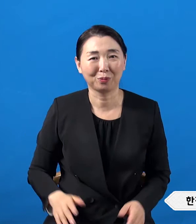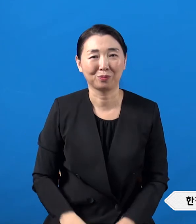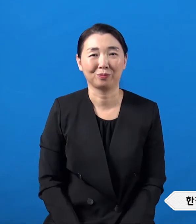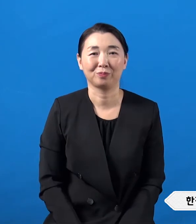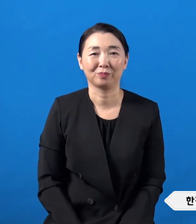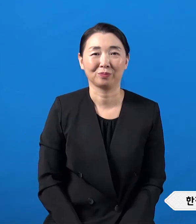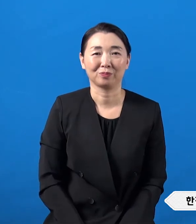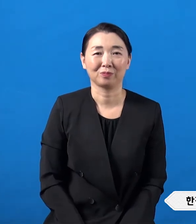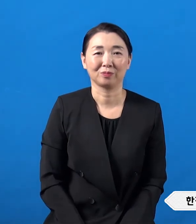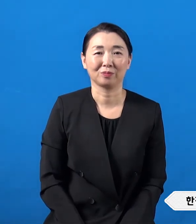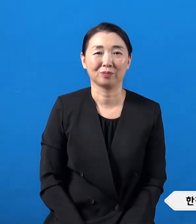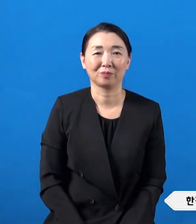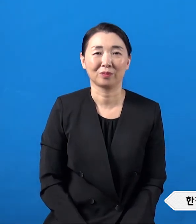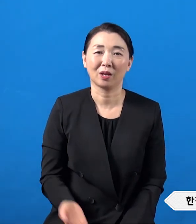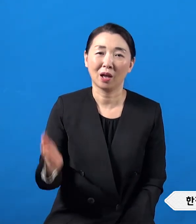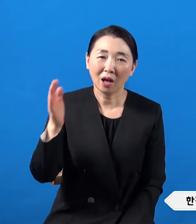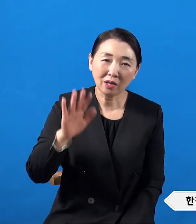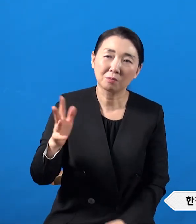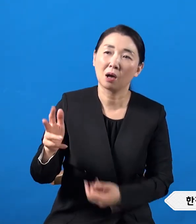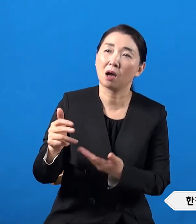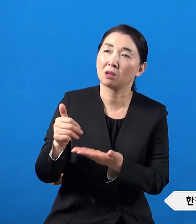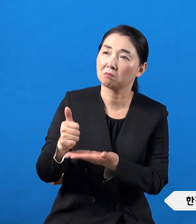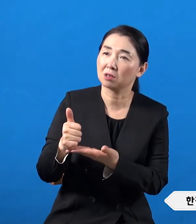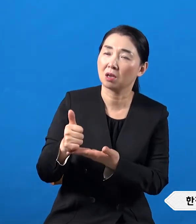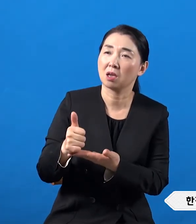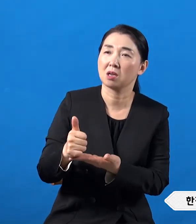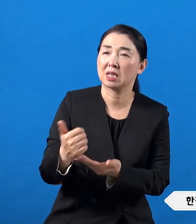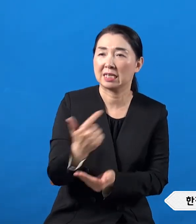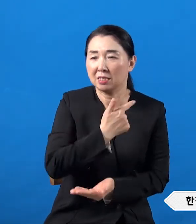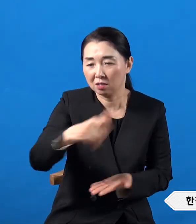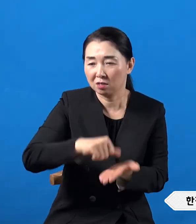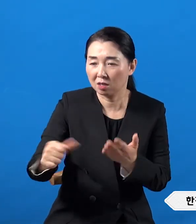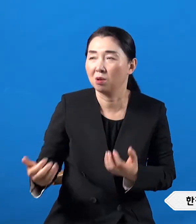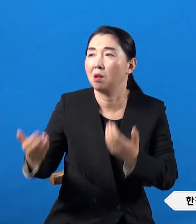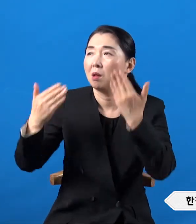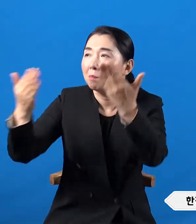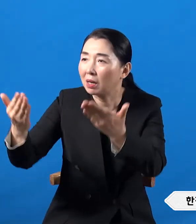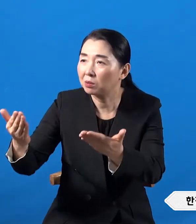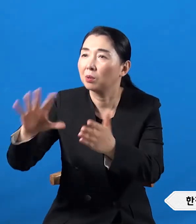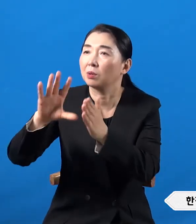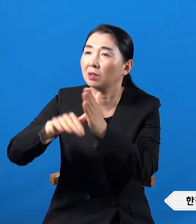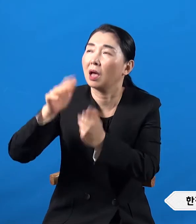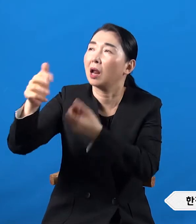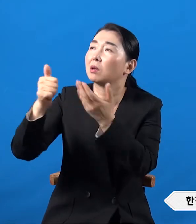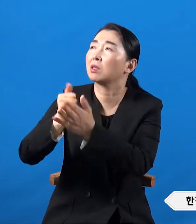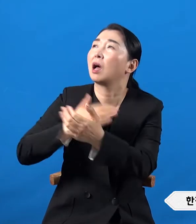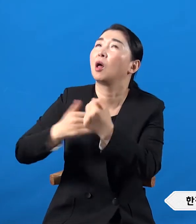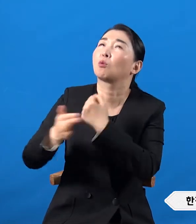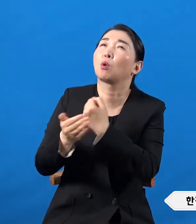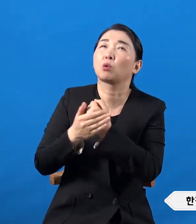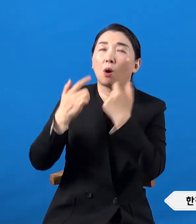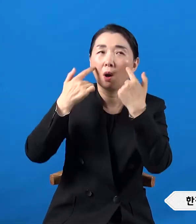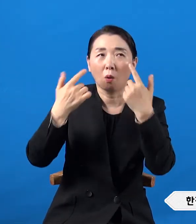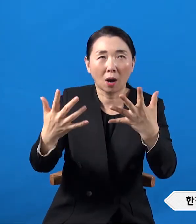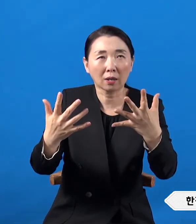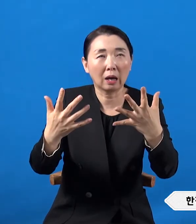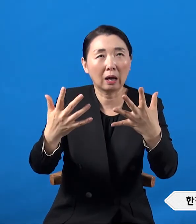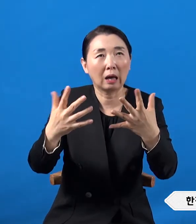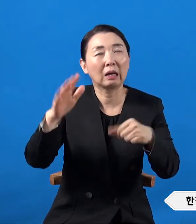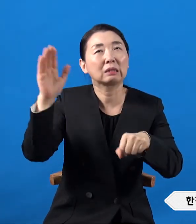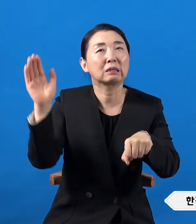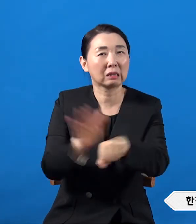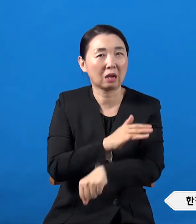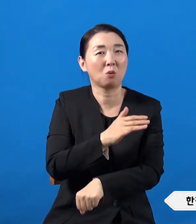없었습니다. 그런데도 하나님께 엄청난 것을 바쳐야 하나님께서 뭘 도와주실 것이다,